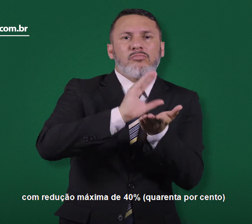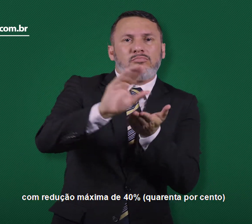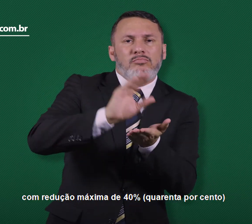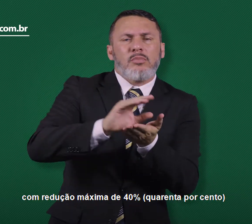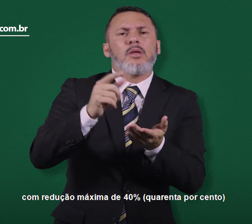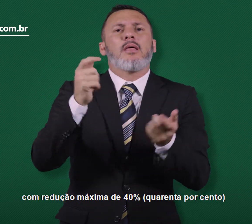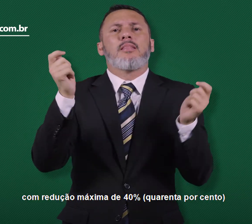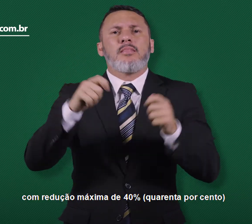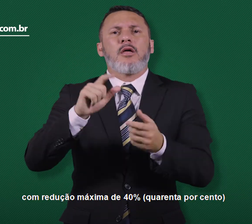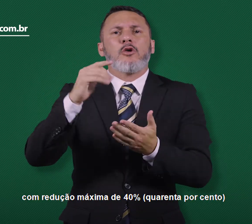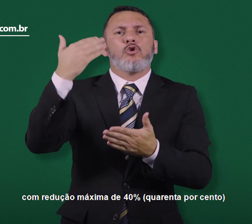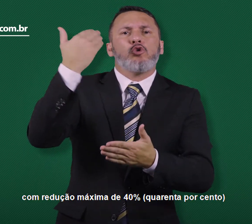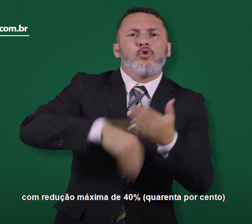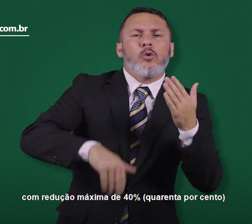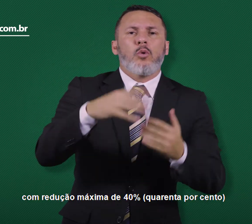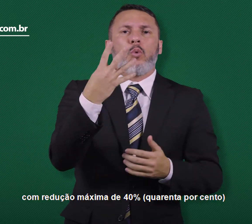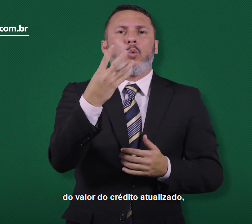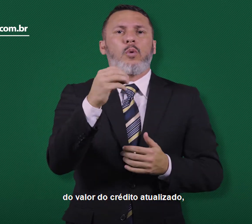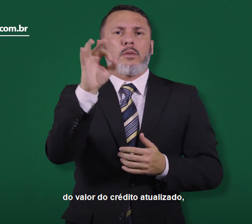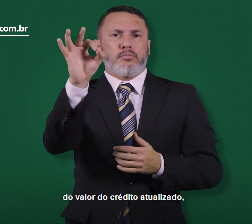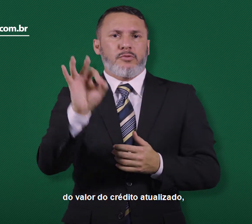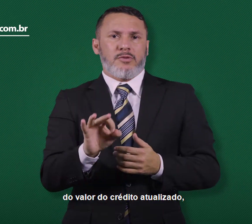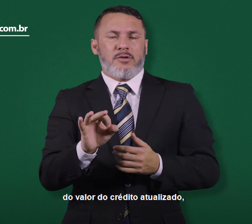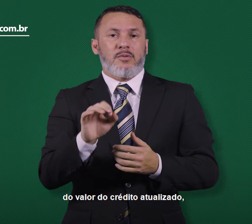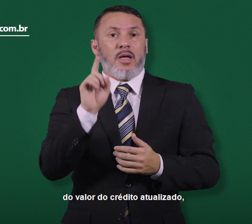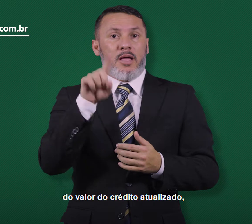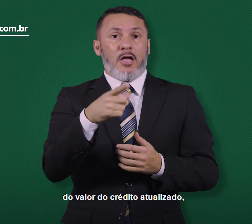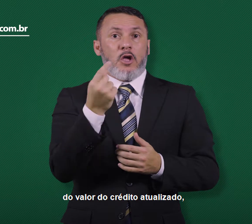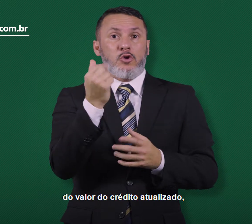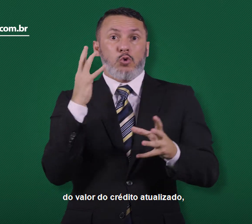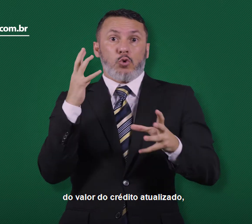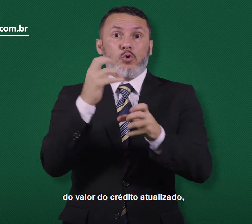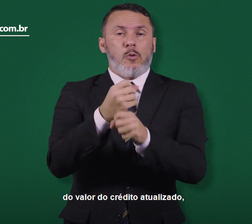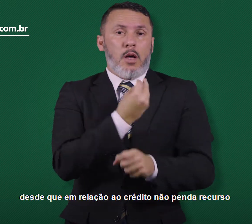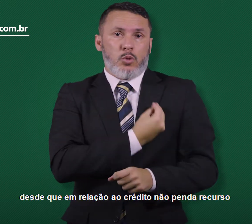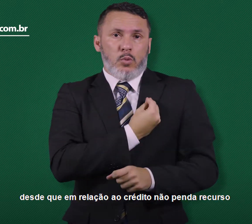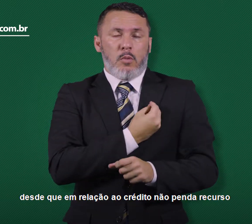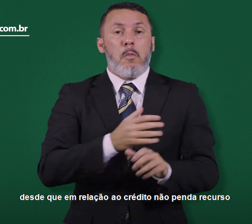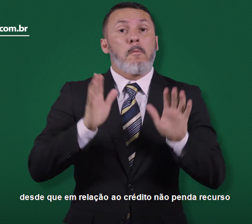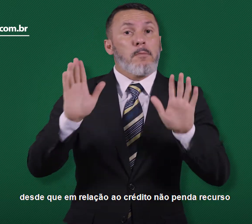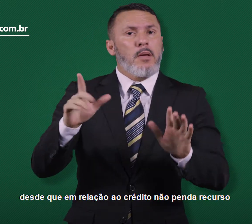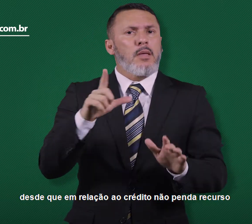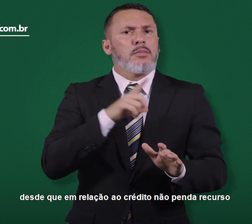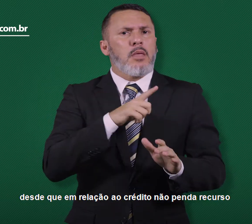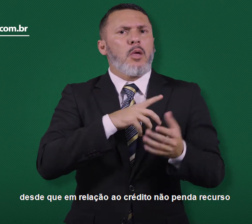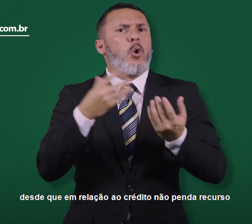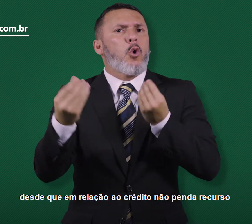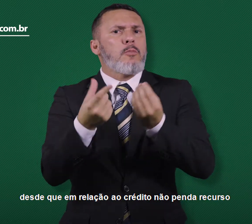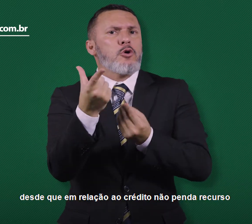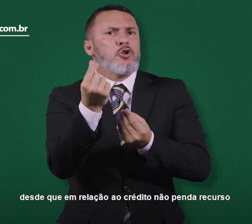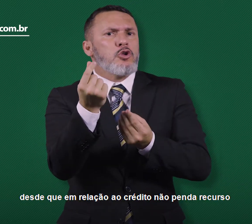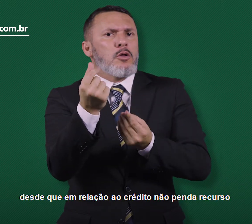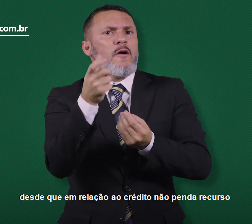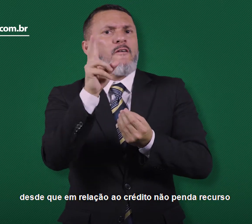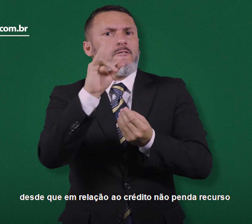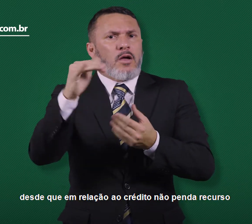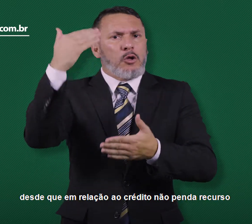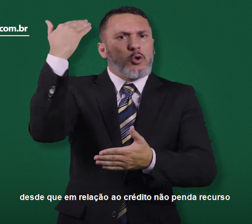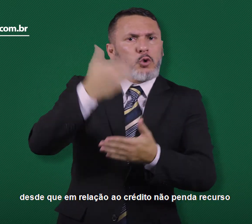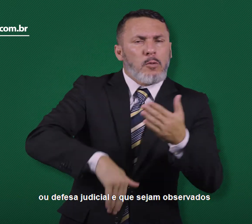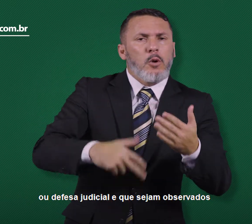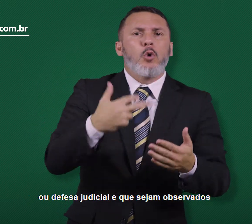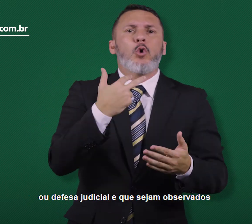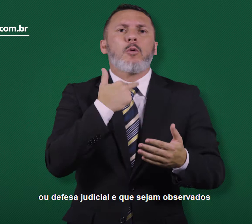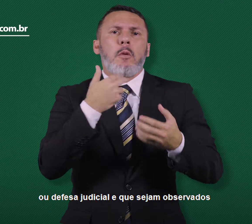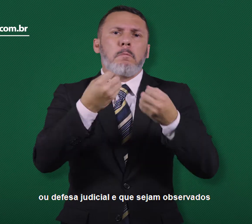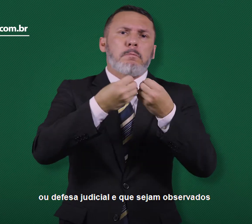com redução máxima de 40% do valor do crédito atualizado, desde que em relação ao crédito não penda